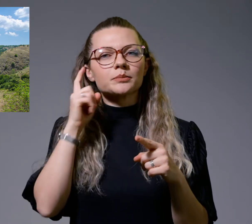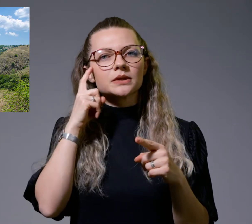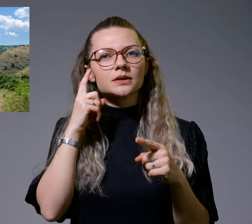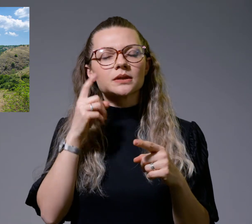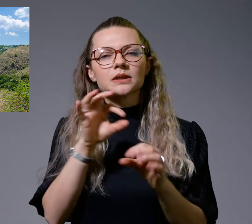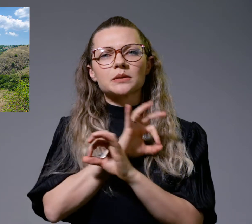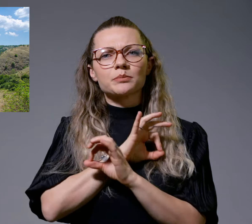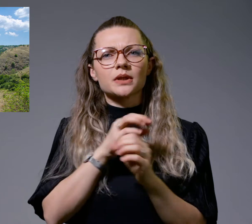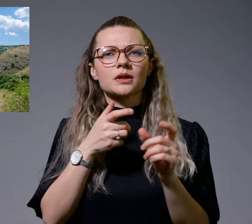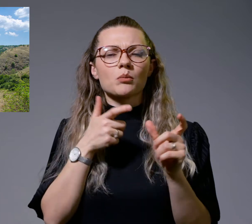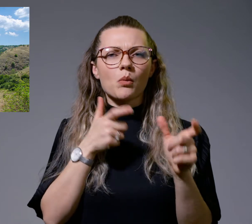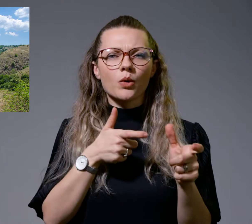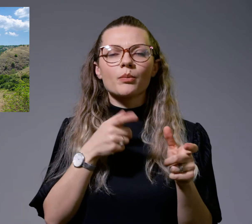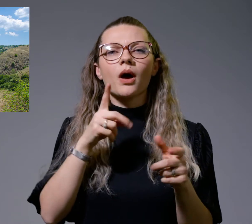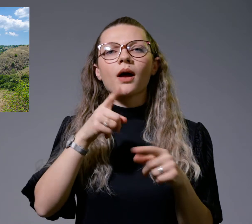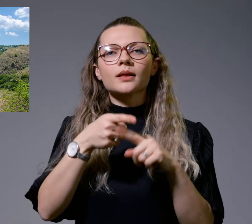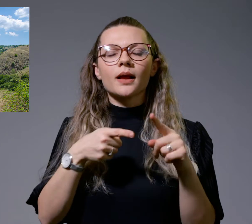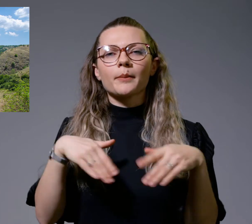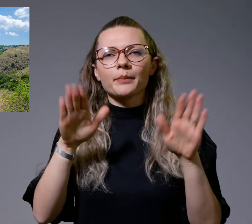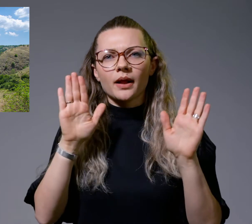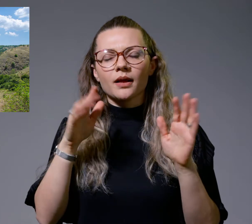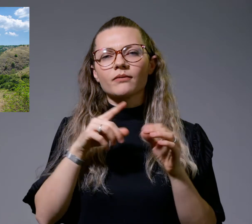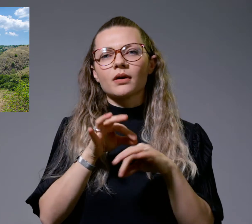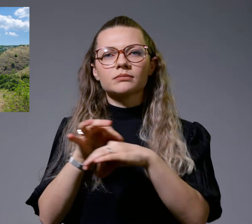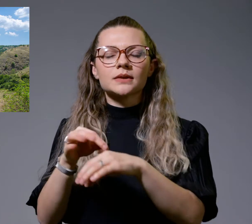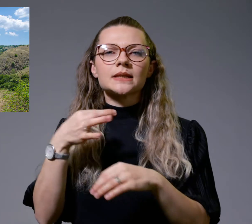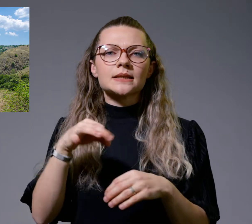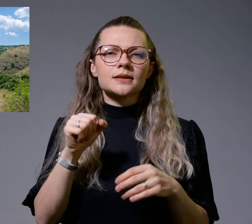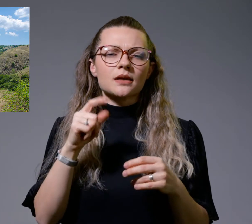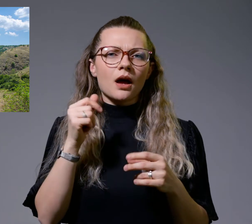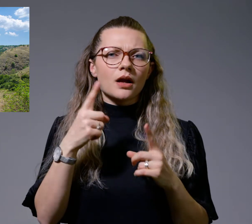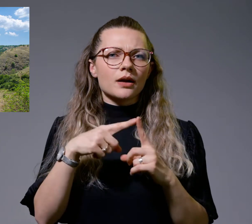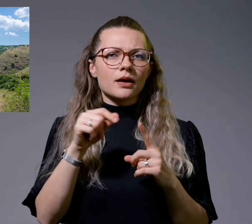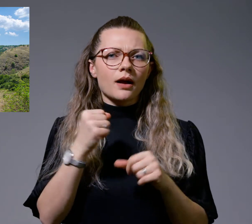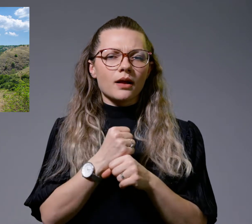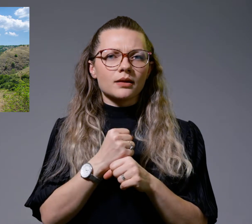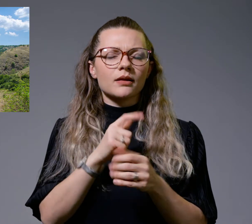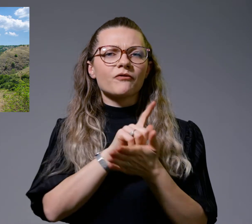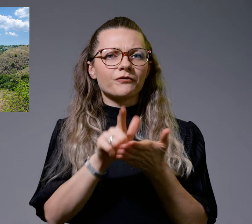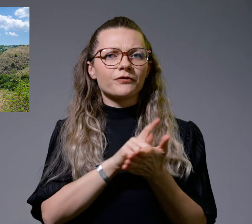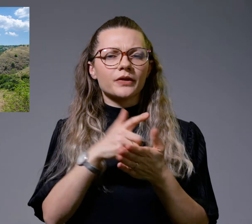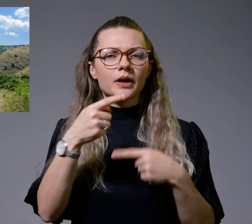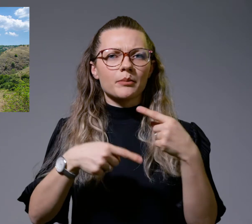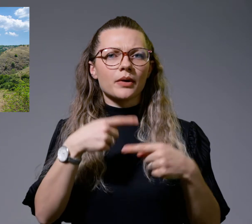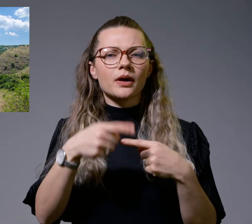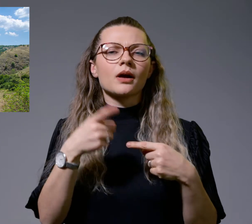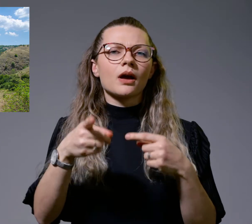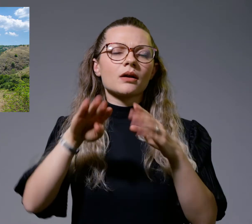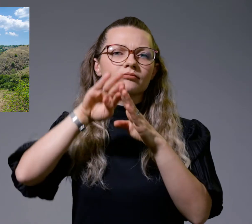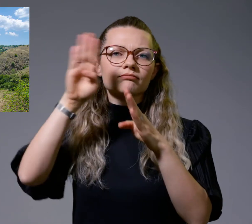предале и биле одведени во Цариград. Со текот на времето, тврдината била оставена на забот